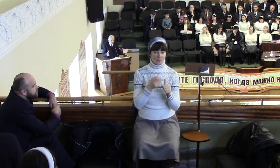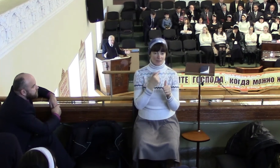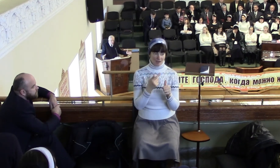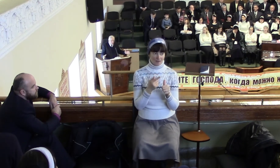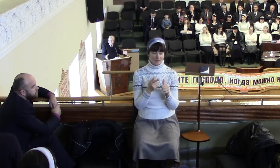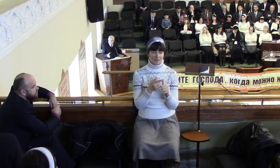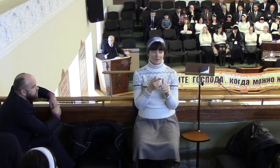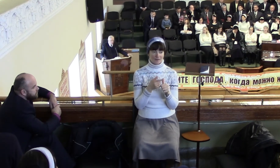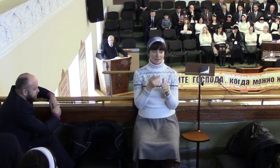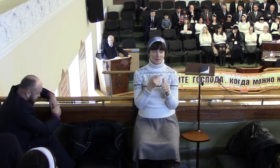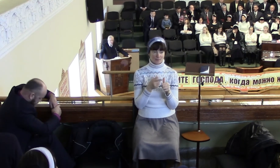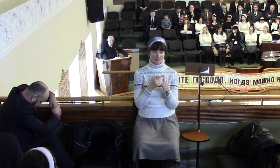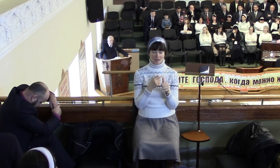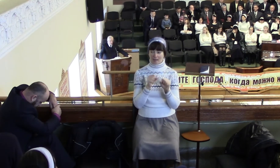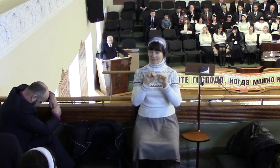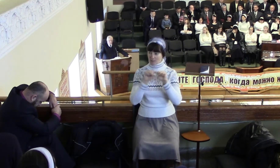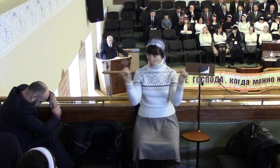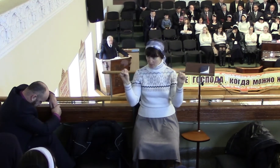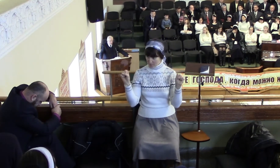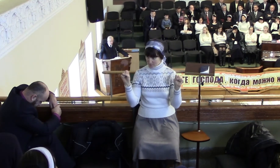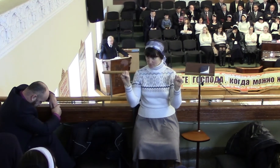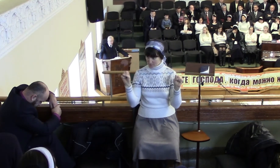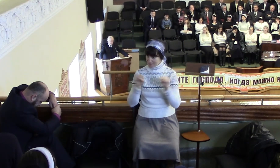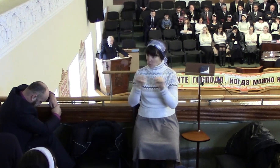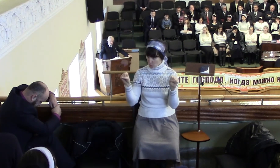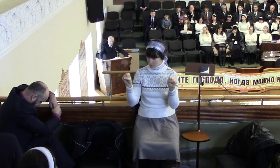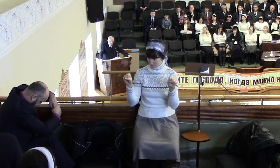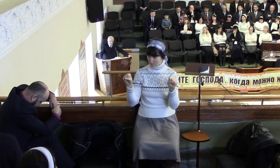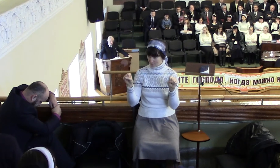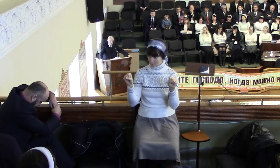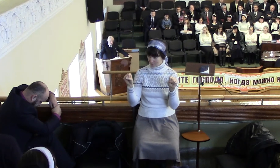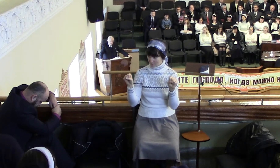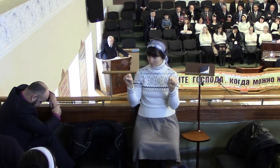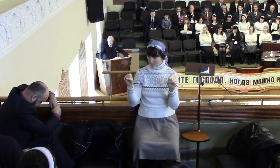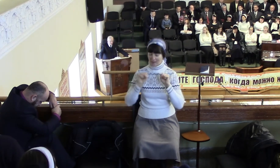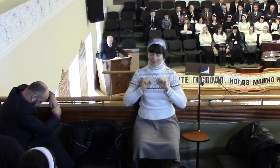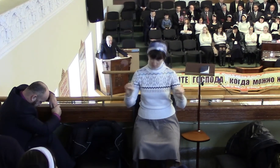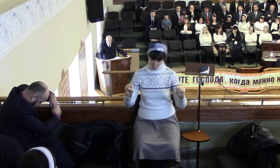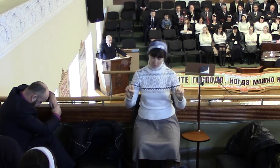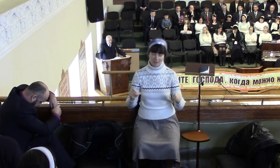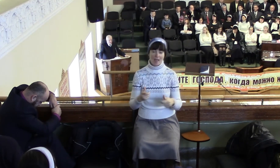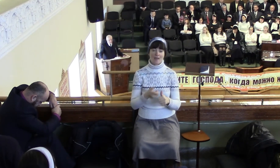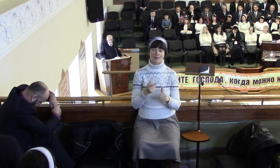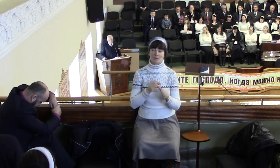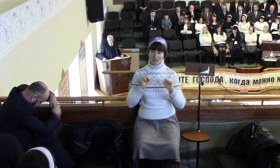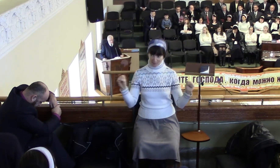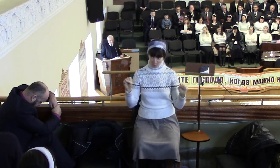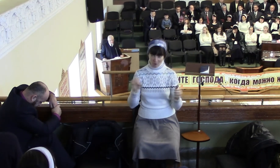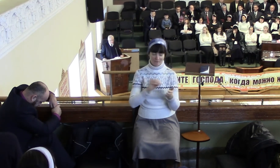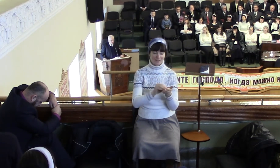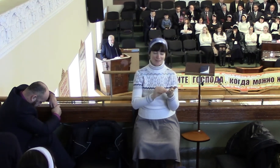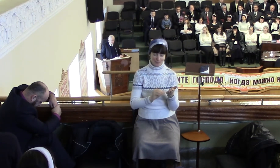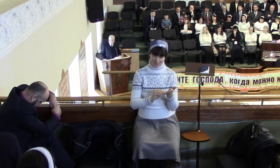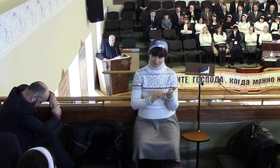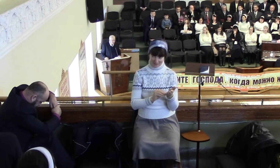участвовали, многие погибли, но герои, и самый главный герой, братья и сестры, это Иисус